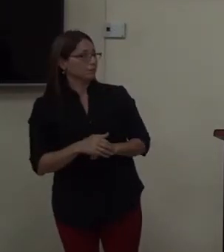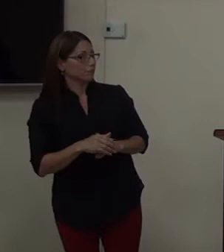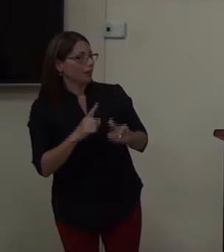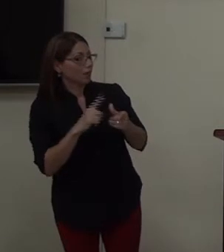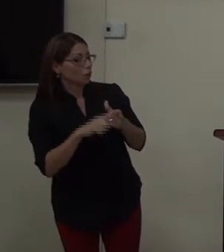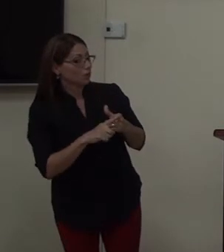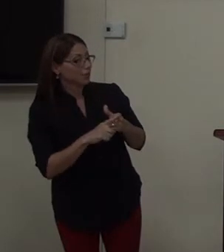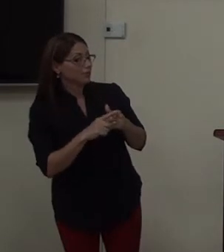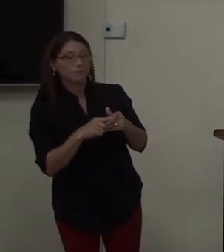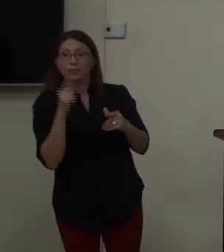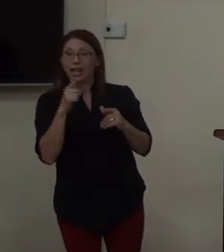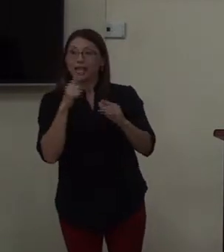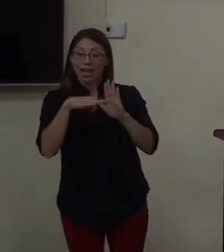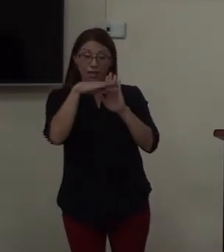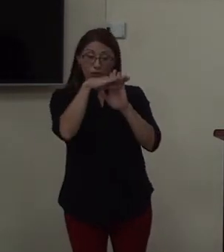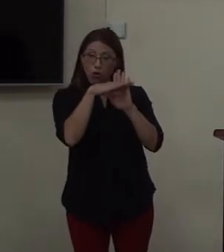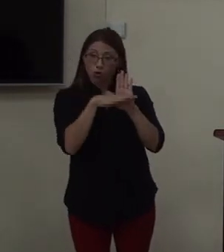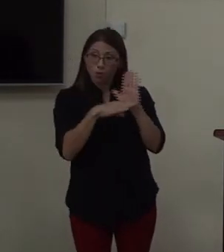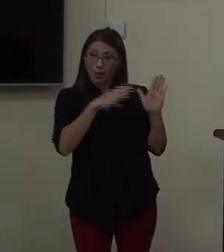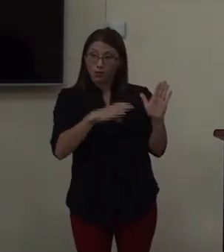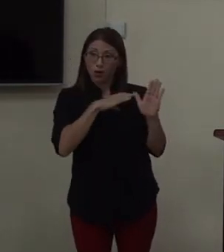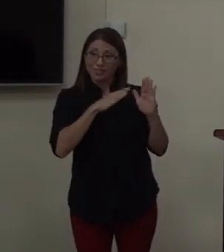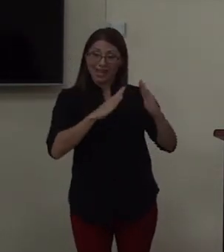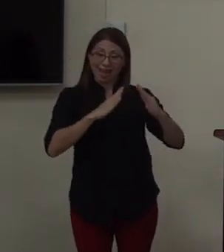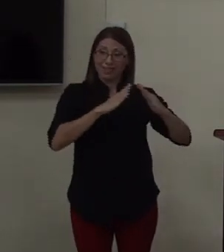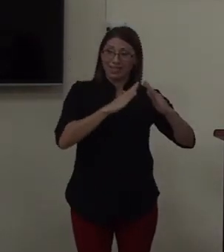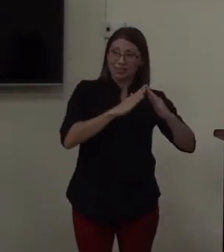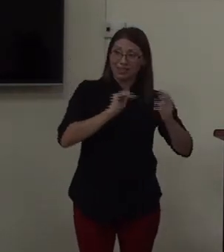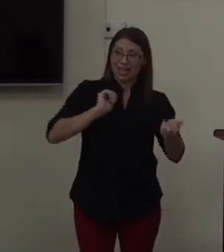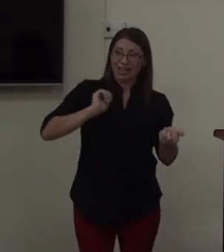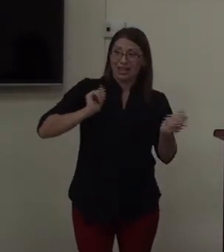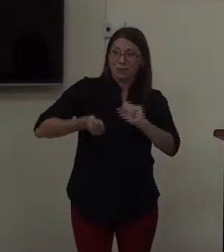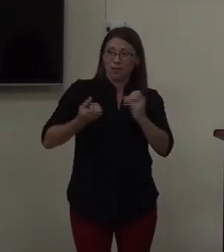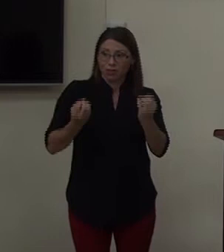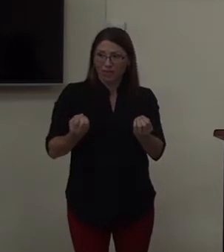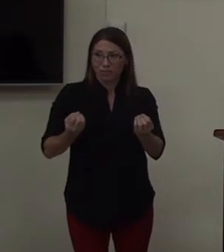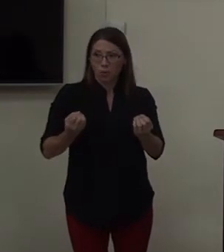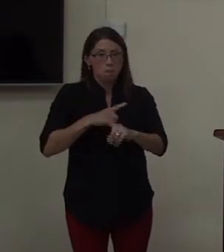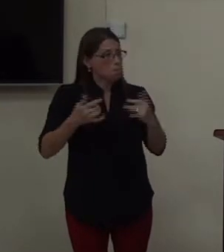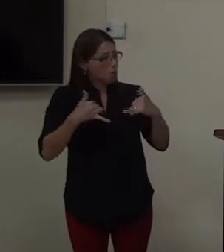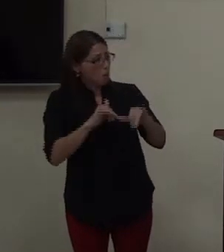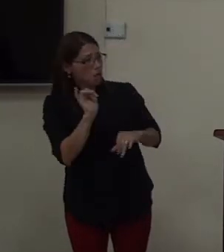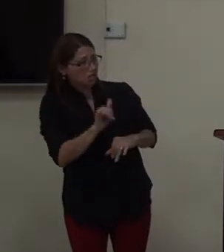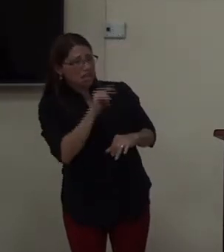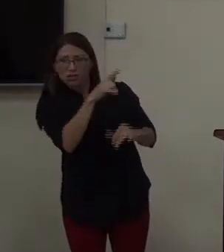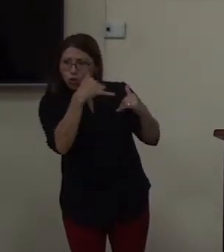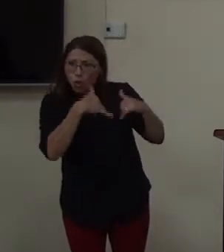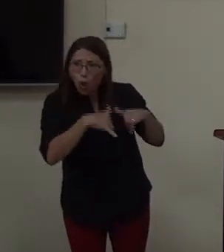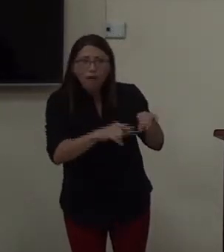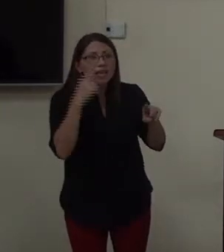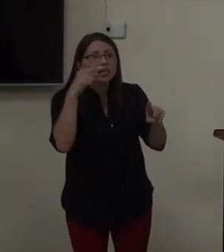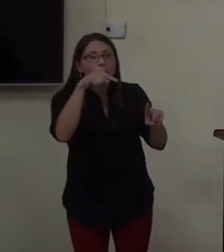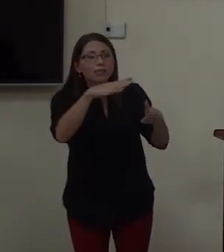los patrones habitacionales hayan cambiado tanto, ¿verdad? Por incidencia estatal, aún así, esto que uno todavía se encuentra, ¿verdad? Rodeado